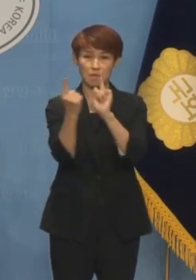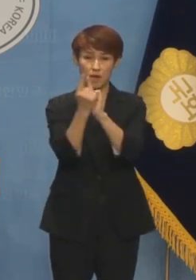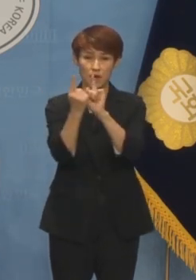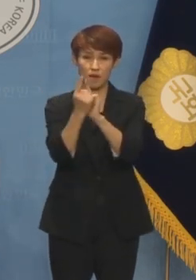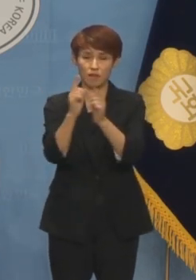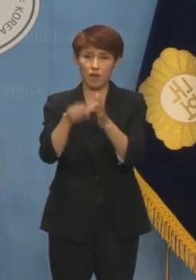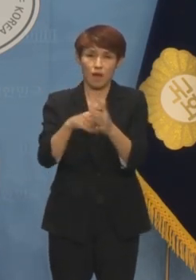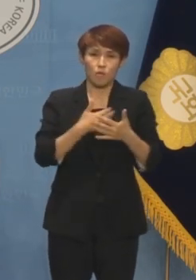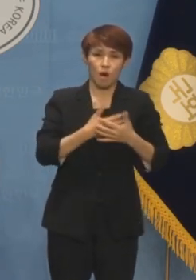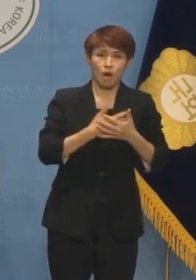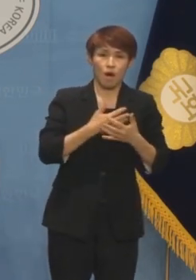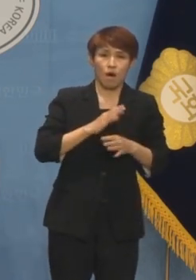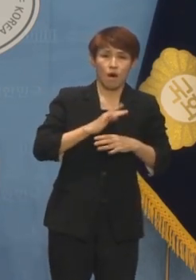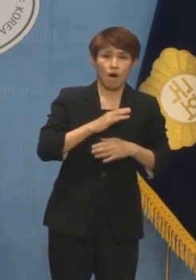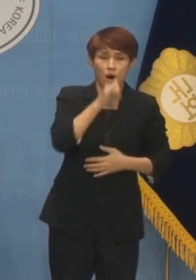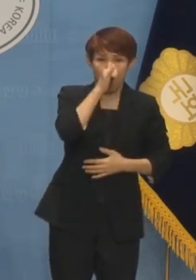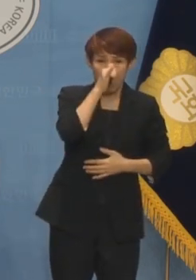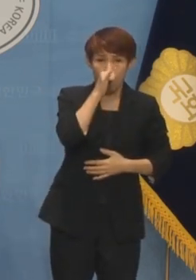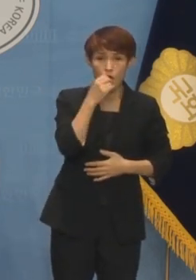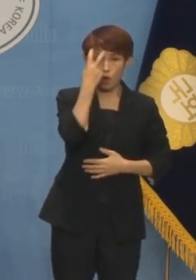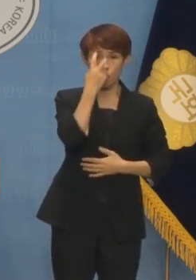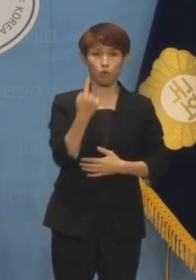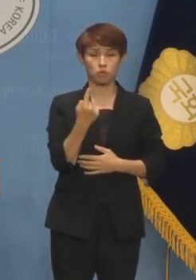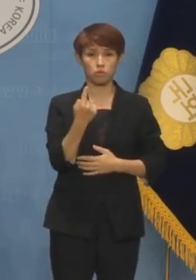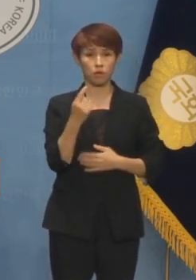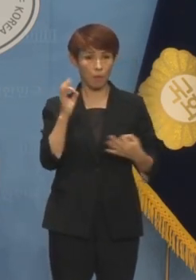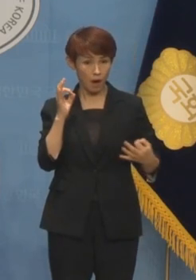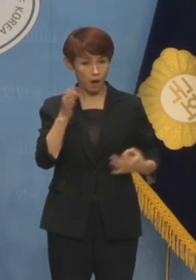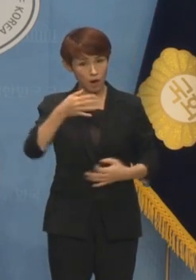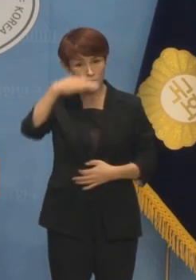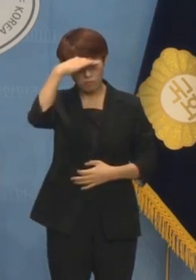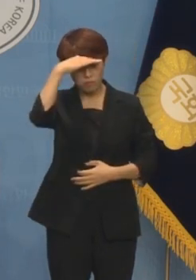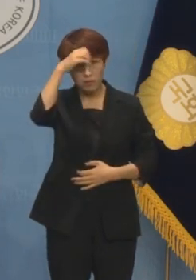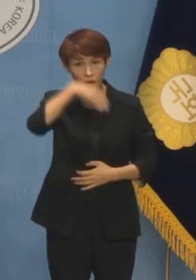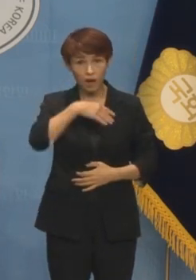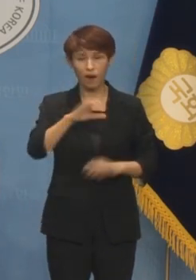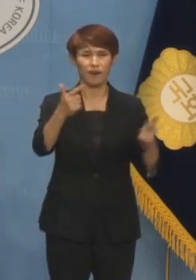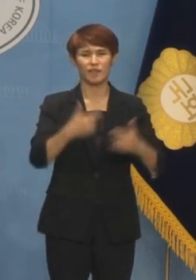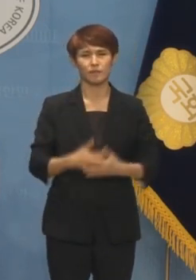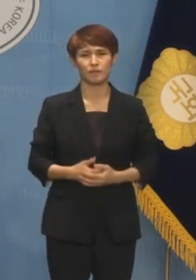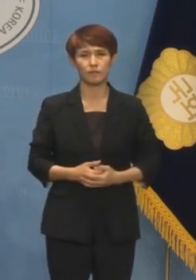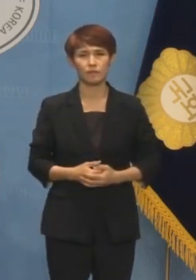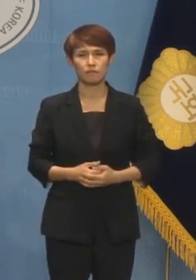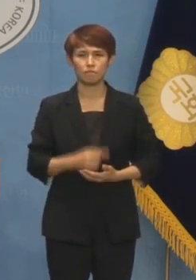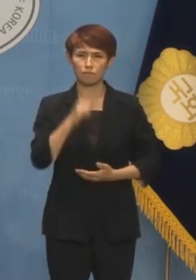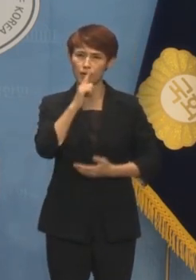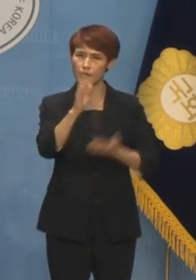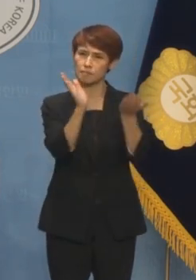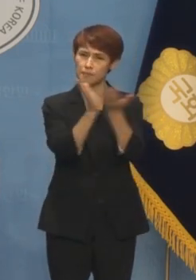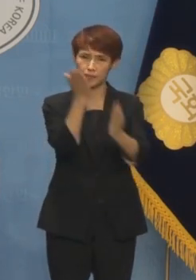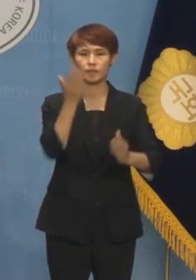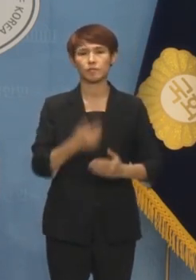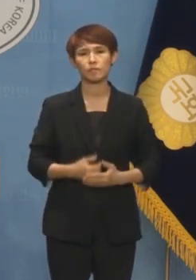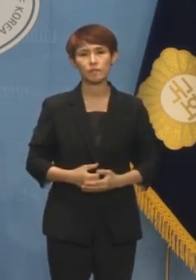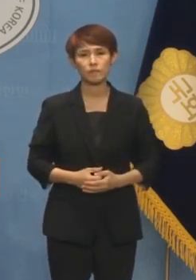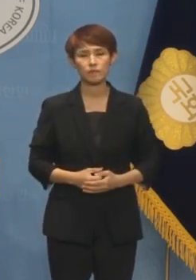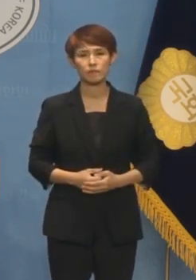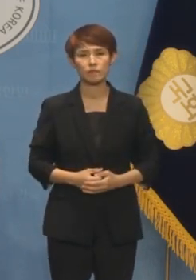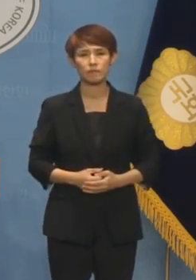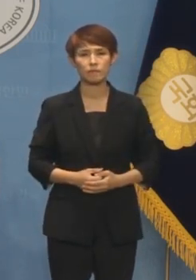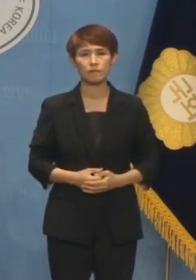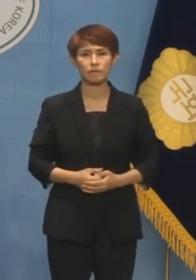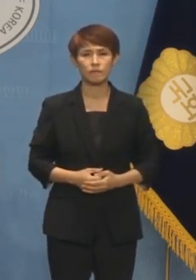불안감과 공포감을 느꼈다면 경호원들이 어떻게 가만히 지켜만 보고 있었겠습니까? 앞뒤가 맞지 않은 상황입니다. 이쯤